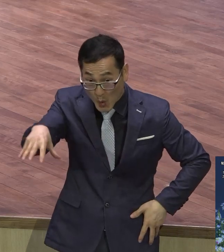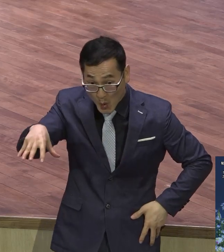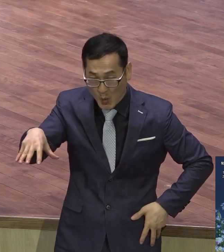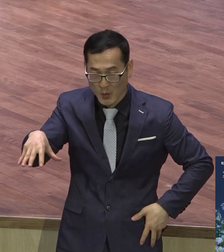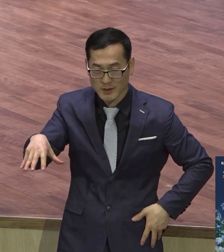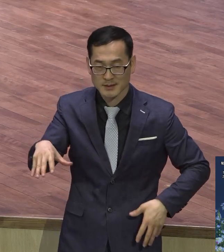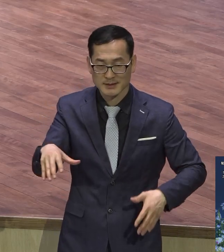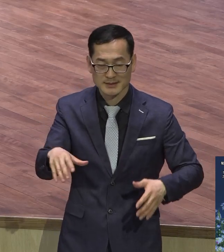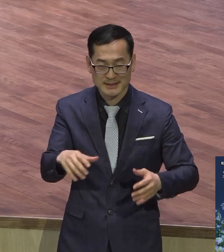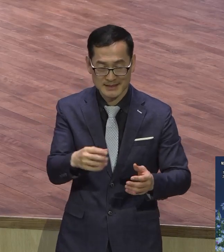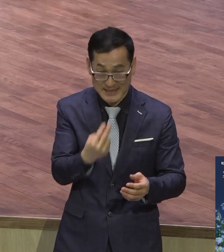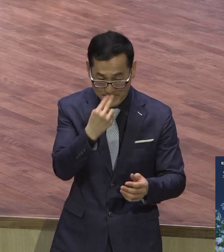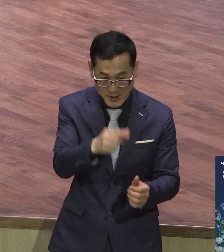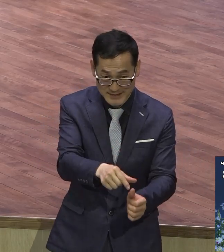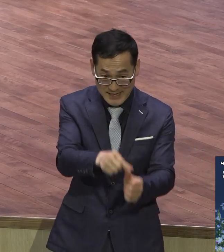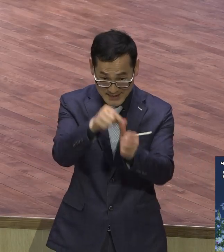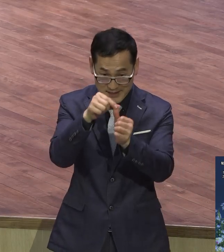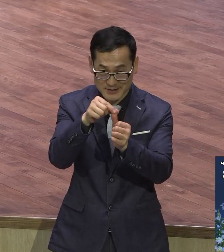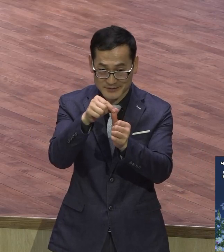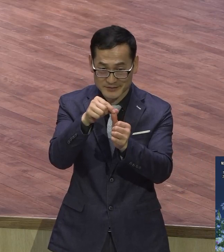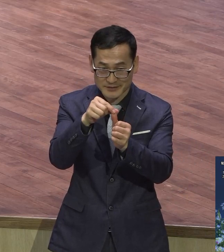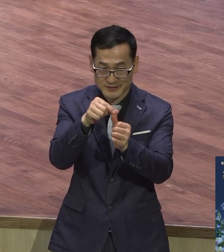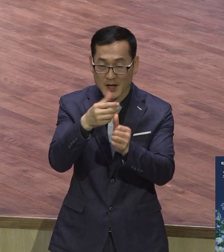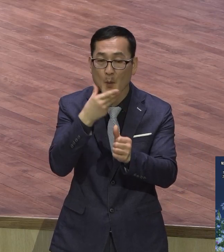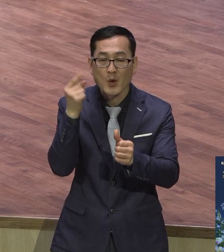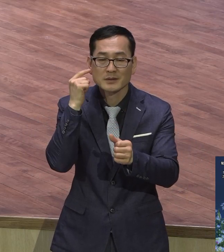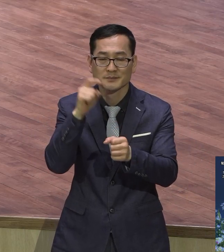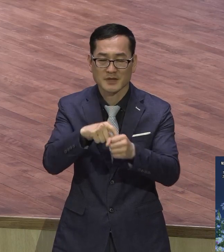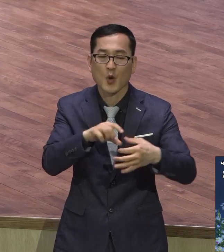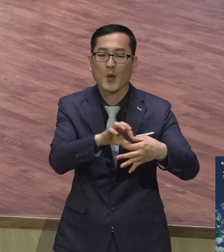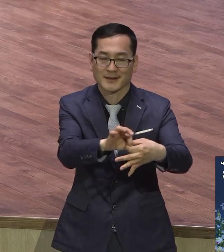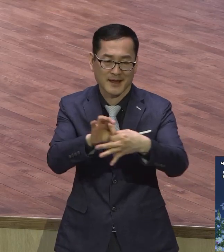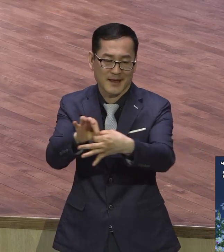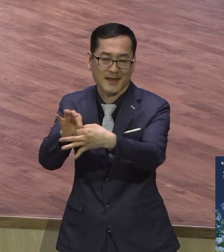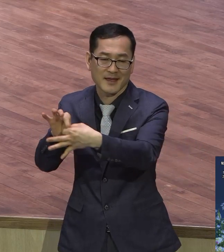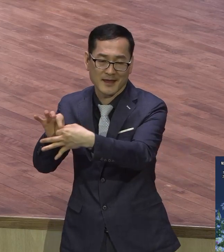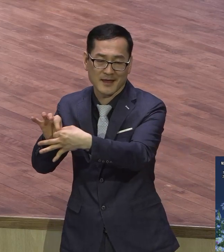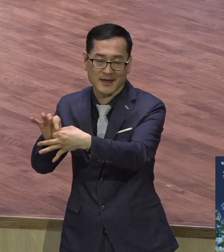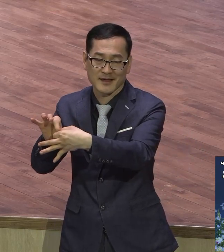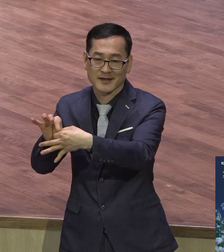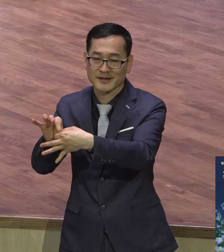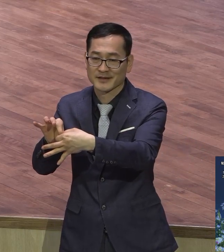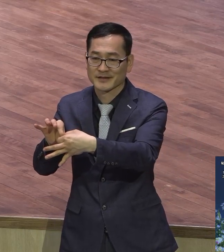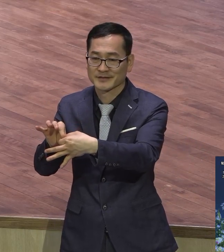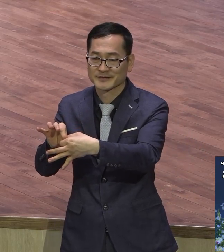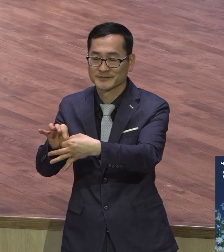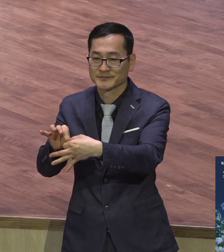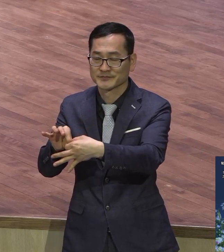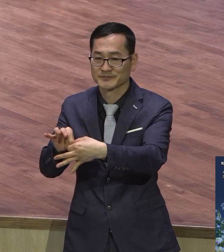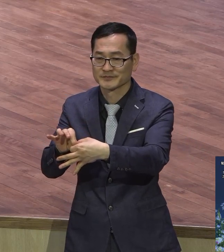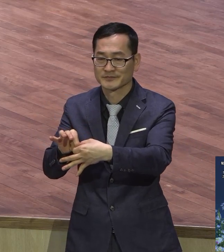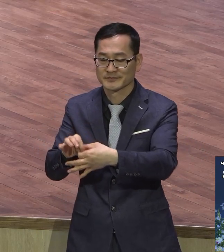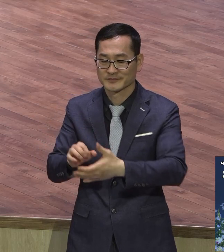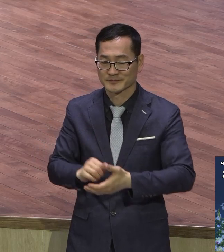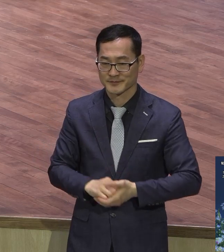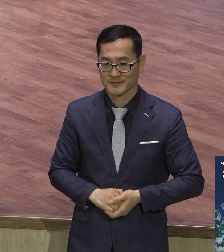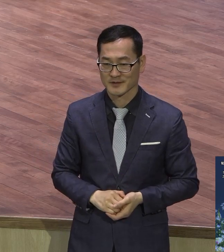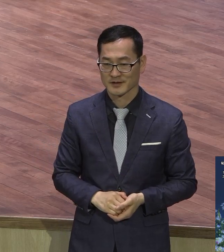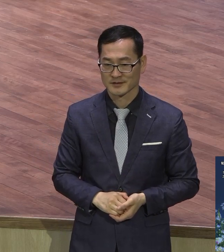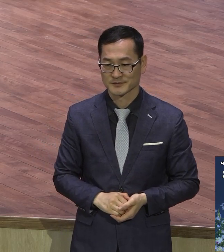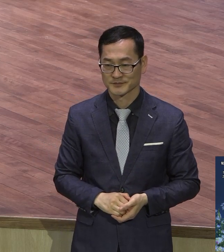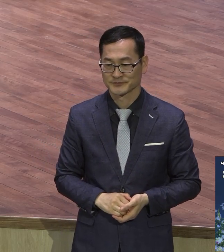생명 살리는 복음적 관계 미래 생명 살리는 복음적 관계 살리는